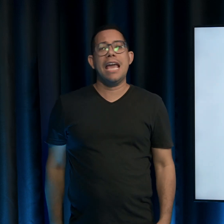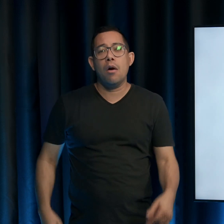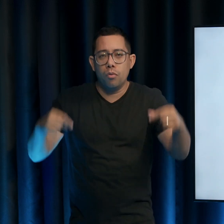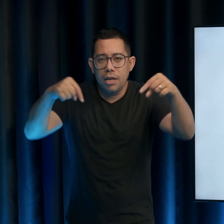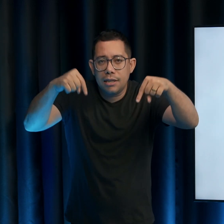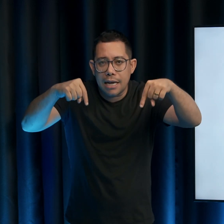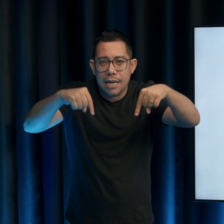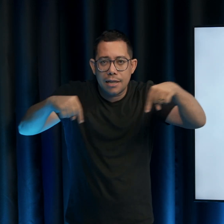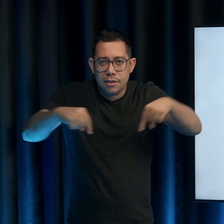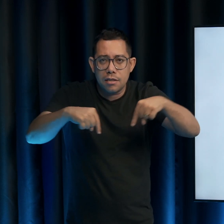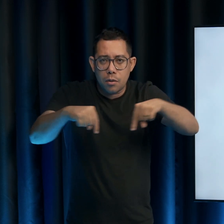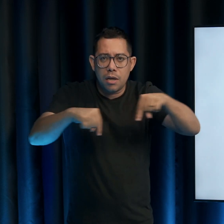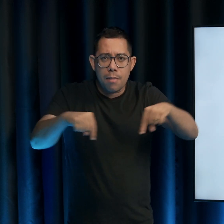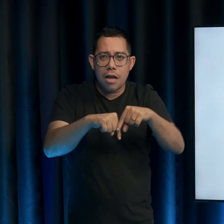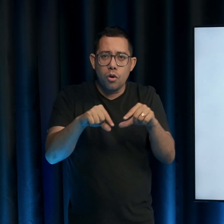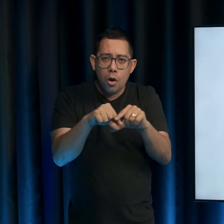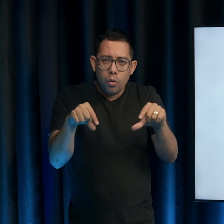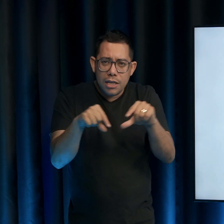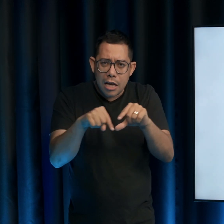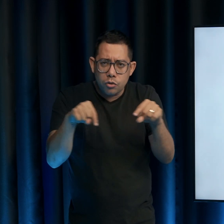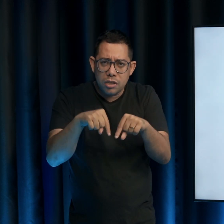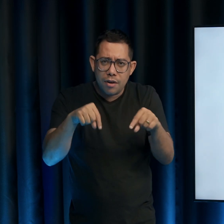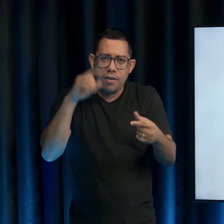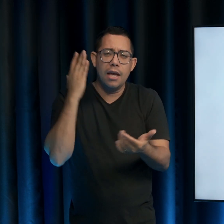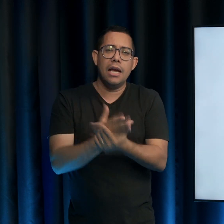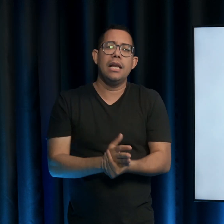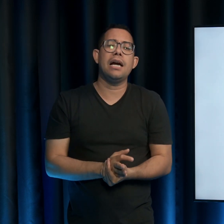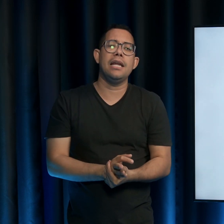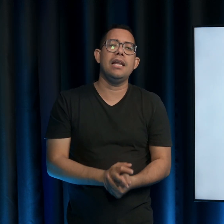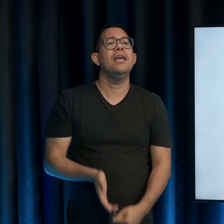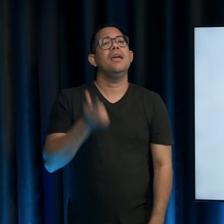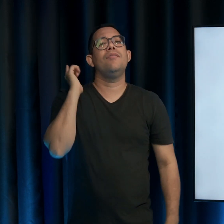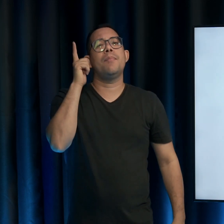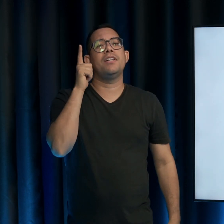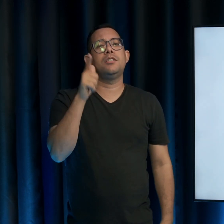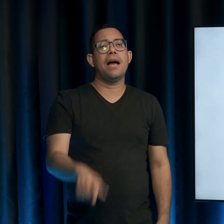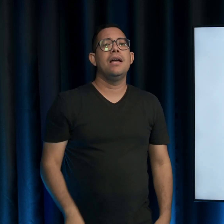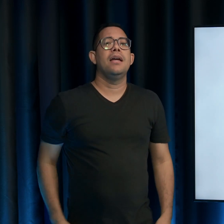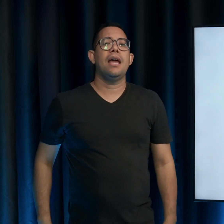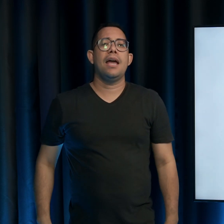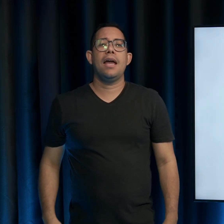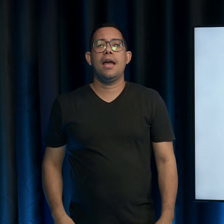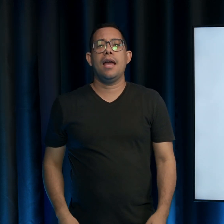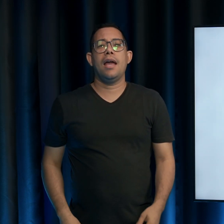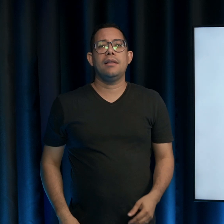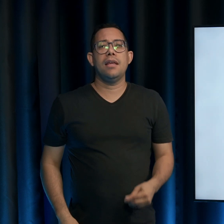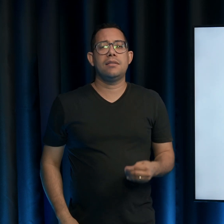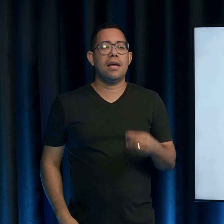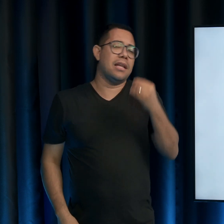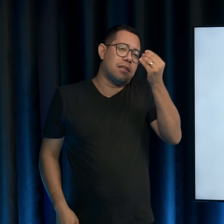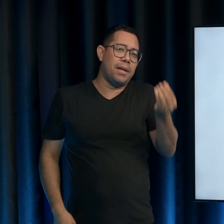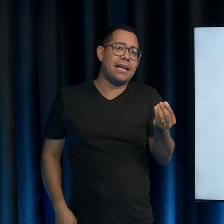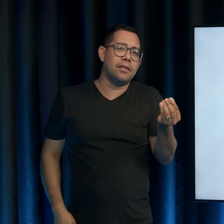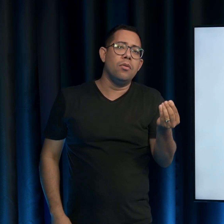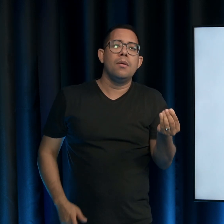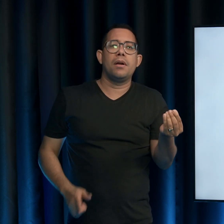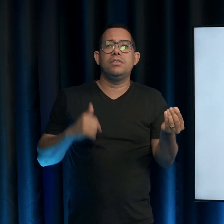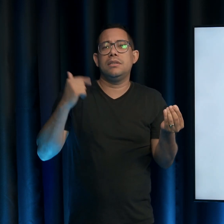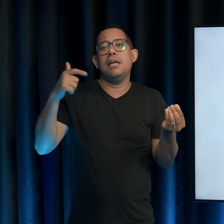O link está aqui na descrição, aqui embaixo, um link azul, você vai ver, clica nele e venha participar dessa aplicação para você tentar